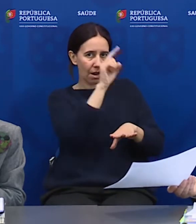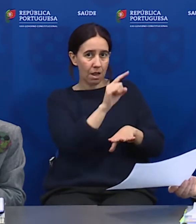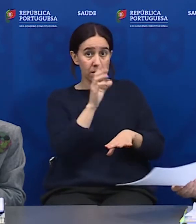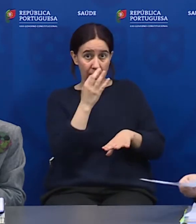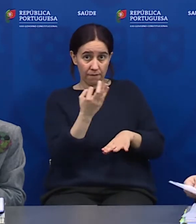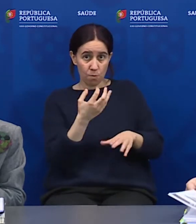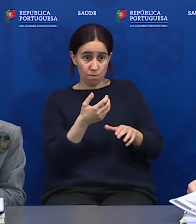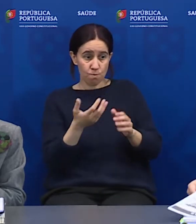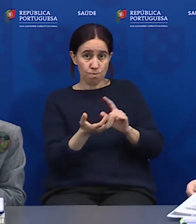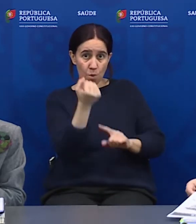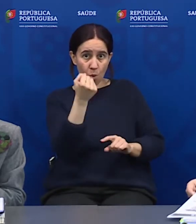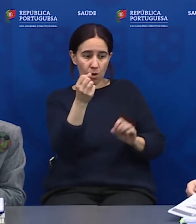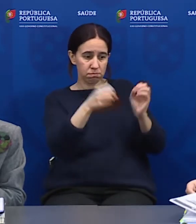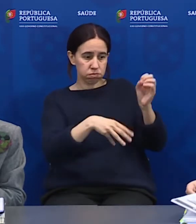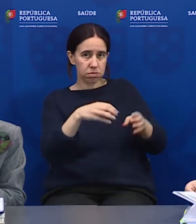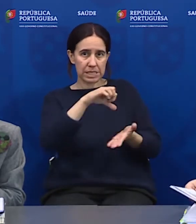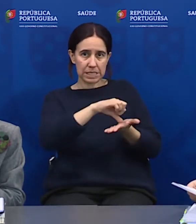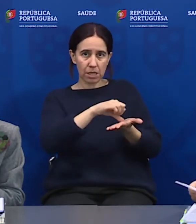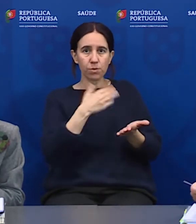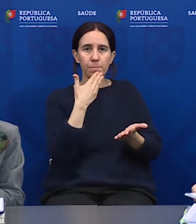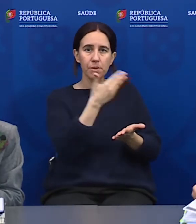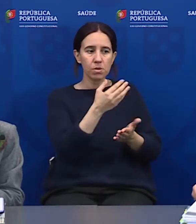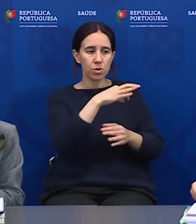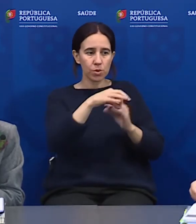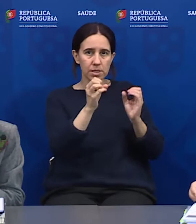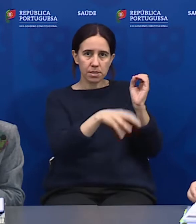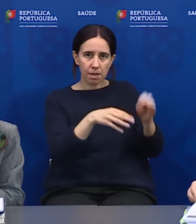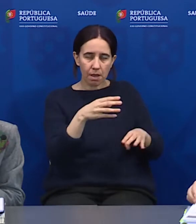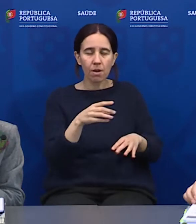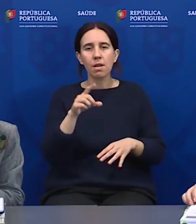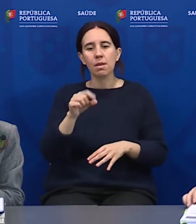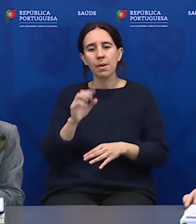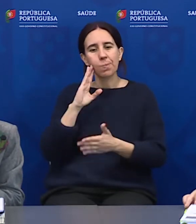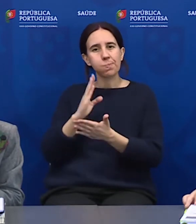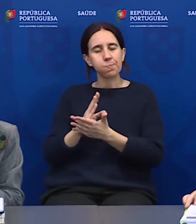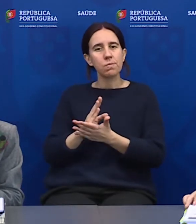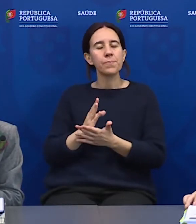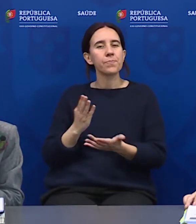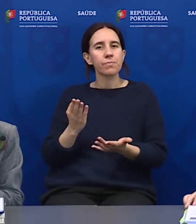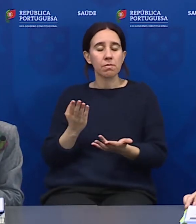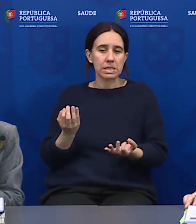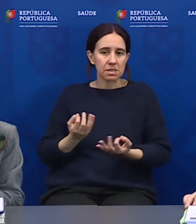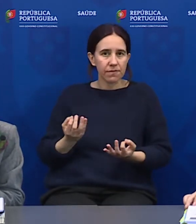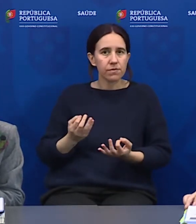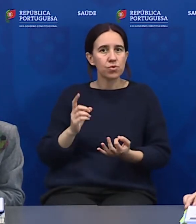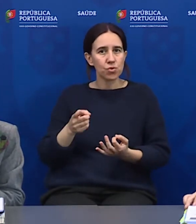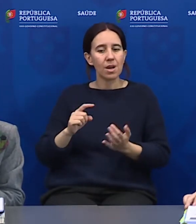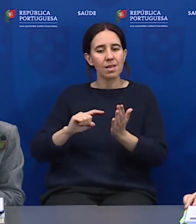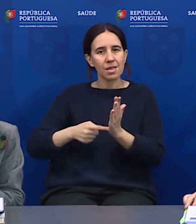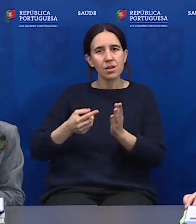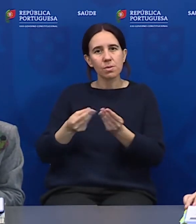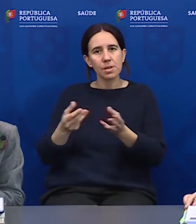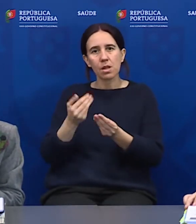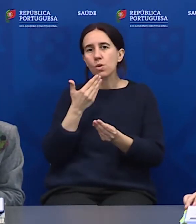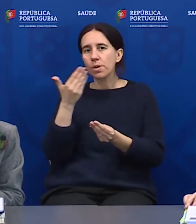estão a conseguir centralizar esses pedidos e essas doações. E, para terminar, se já chegaram os testes e materiais que